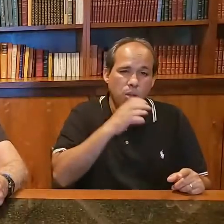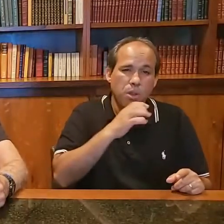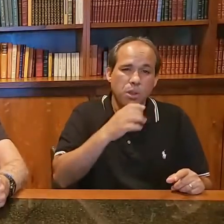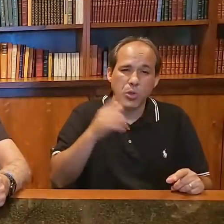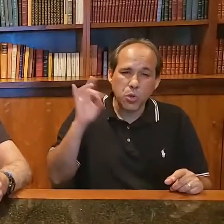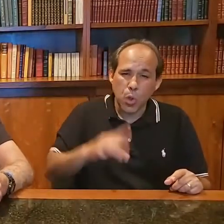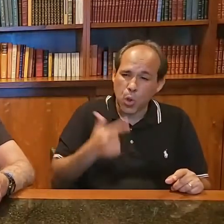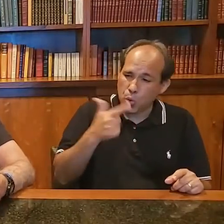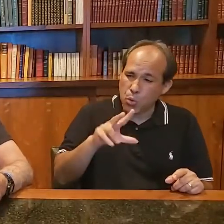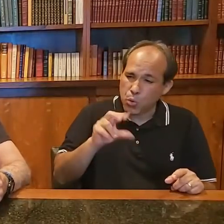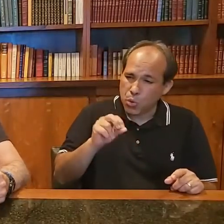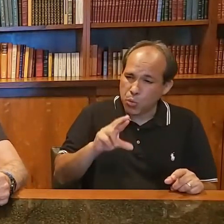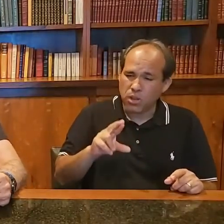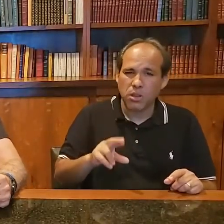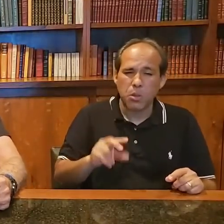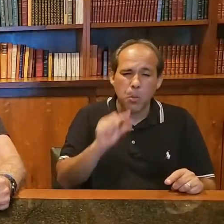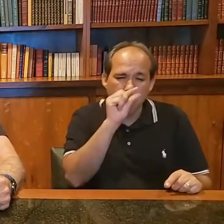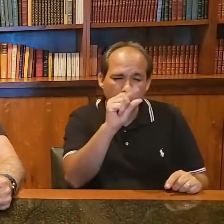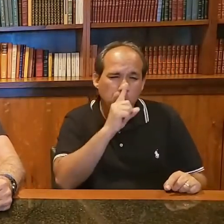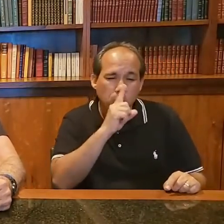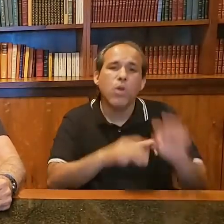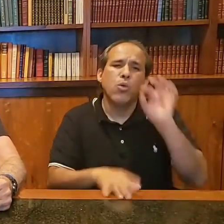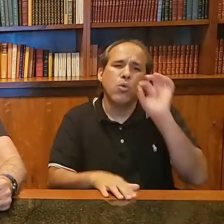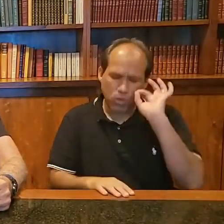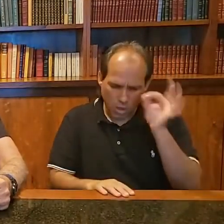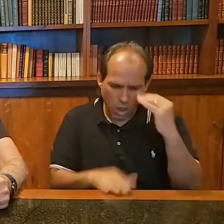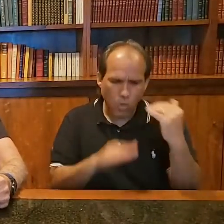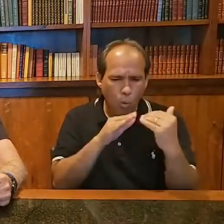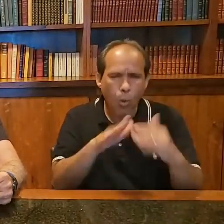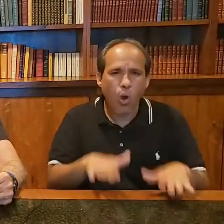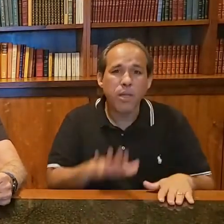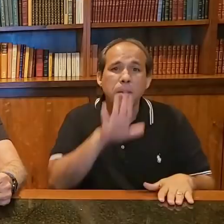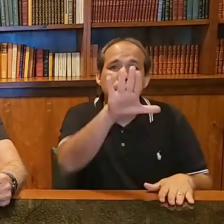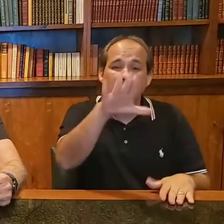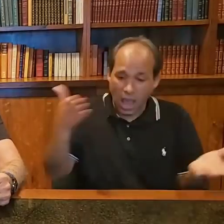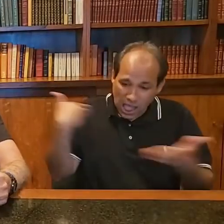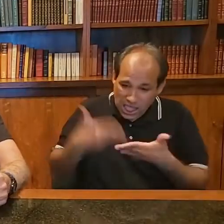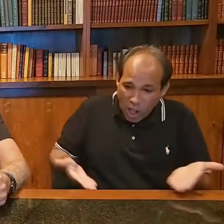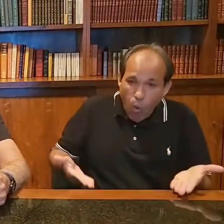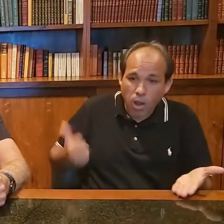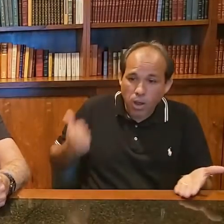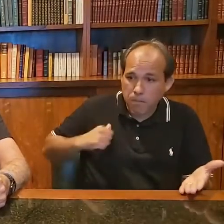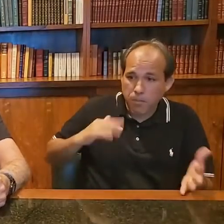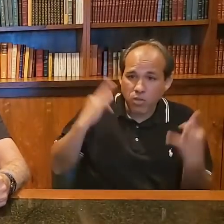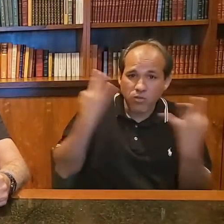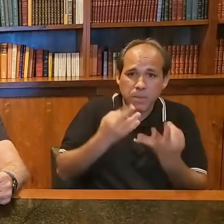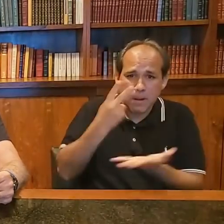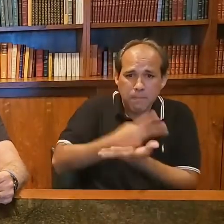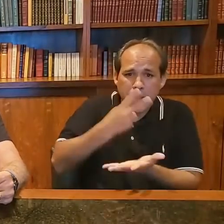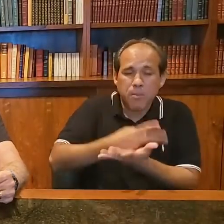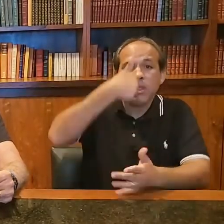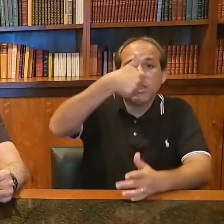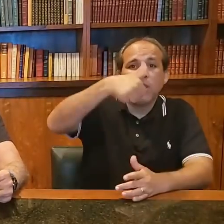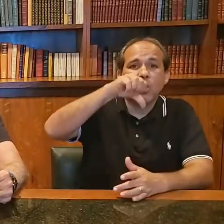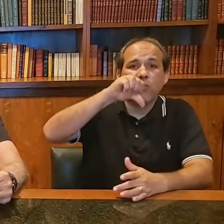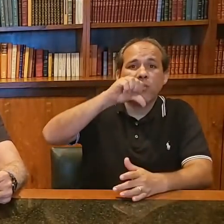Concordo. Mas vocês nunca falaram que o Bolsa Família está hoje ainda, em média, R$ 192.